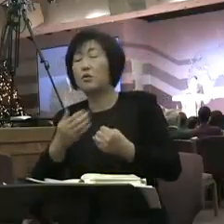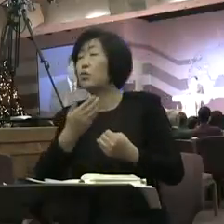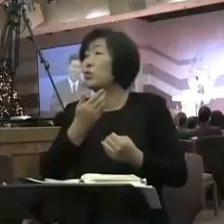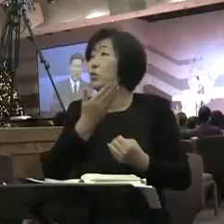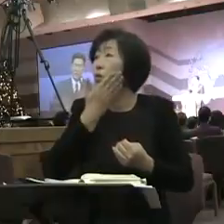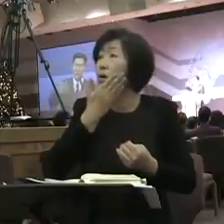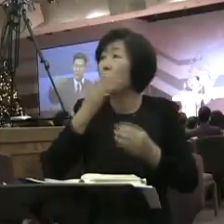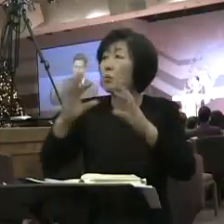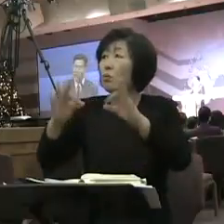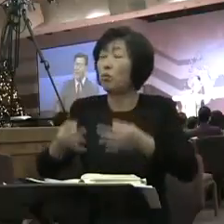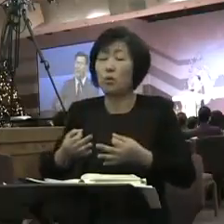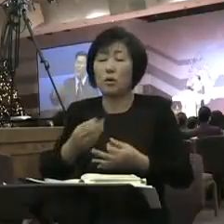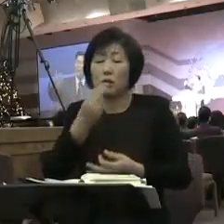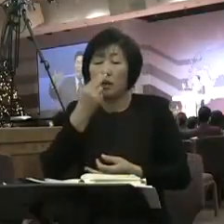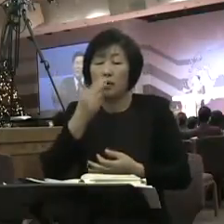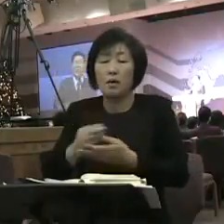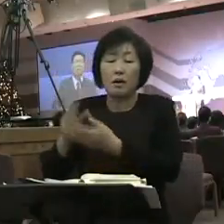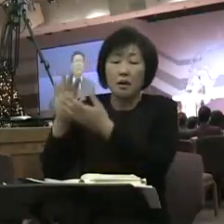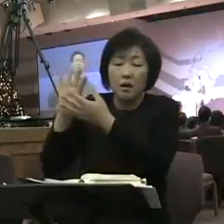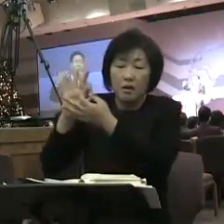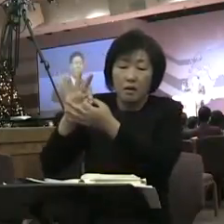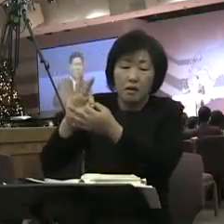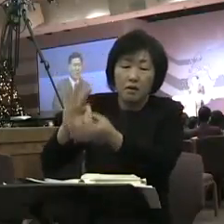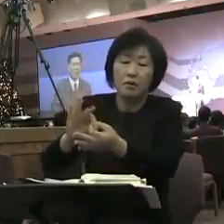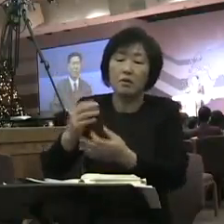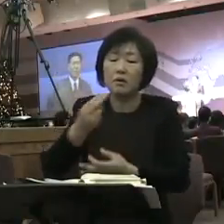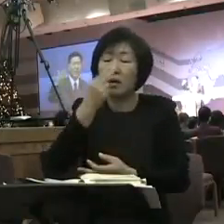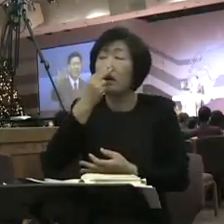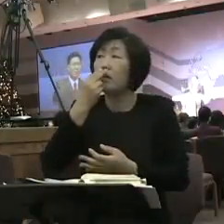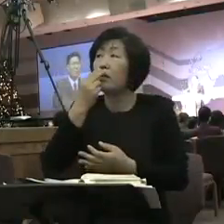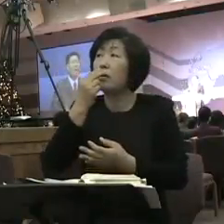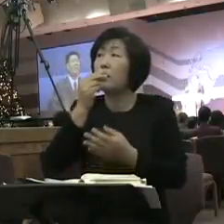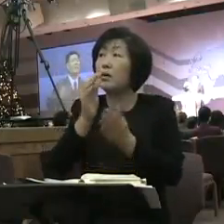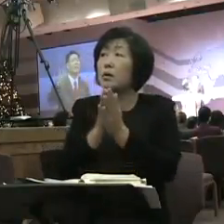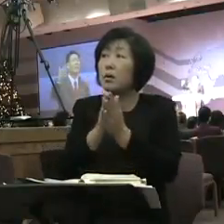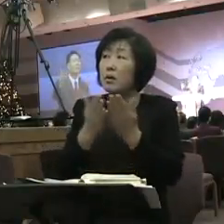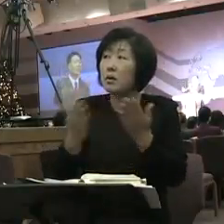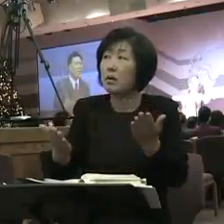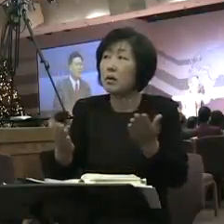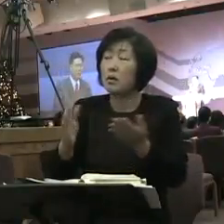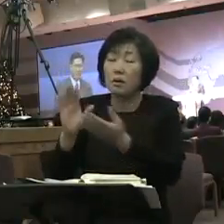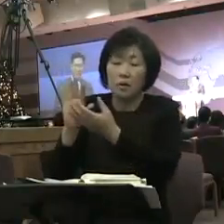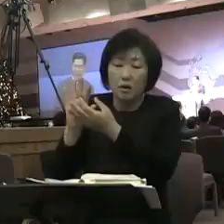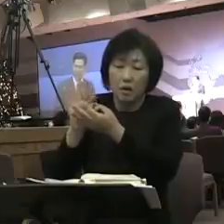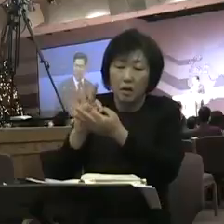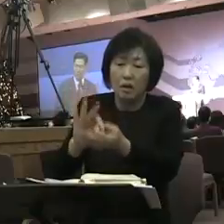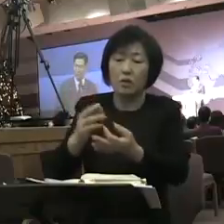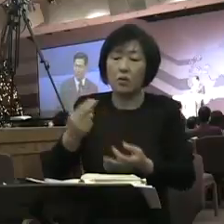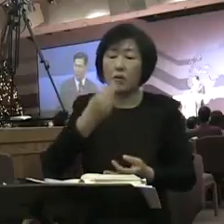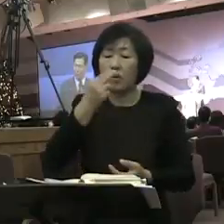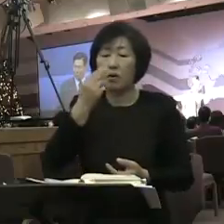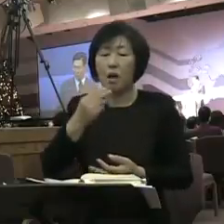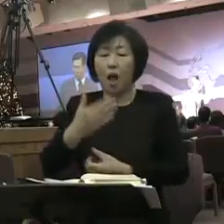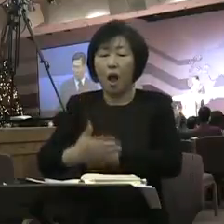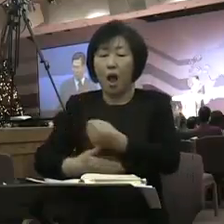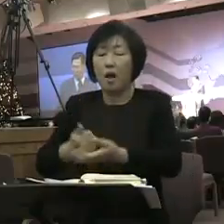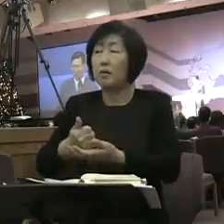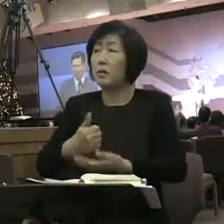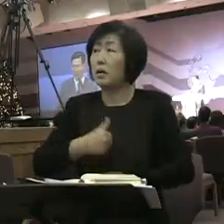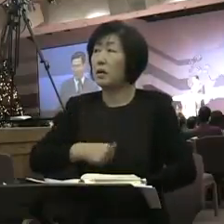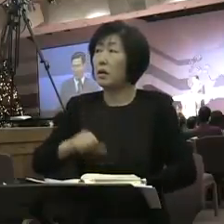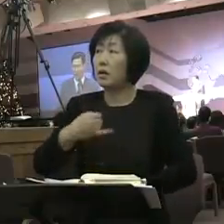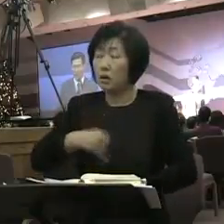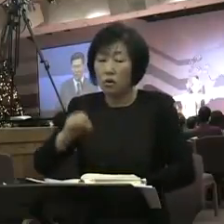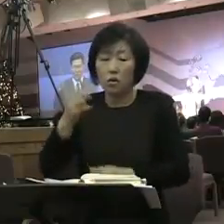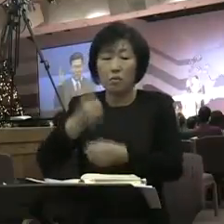우리의 생명을 하나님께서 계속 생명체로서 계속 향기가 나는 그러한 귀한 하나님의 자녀로 만들어